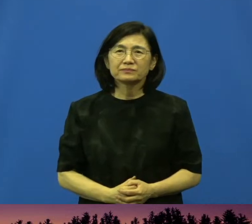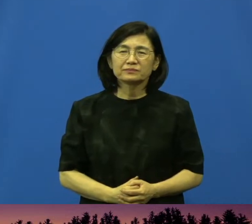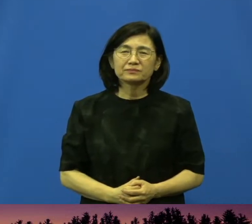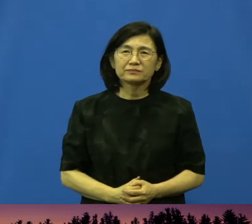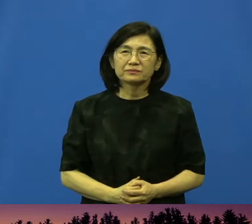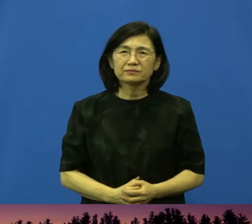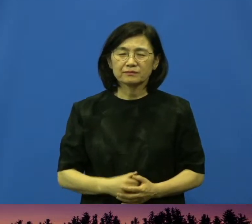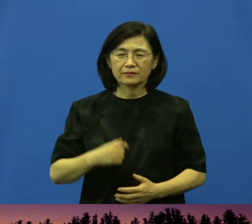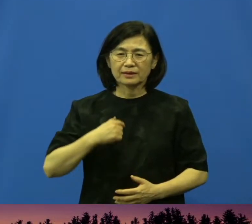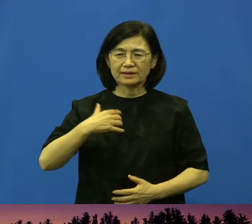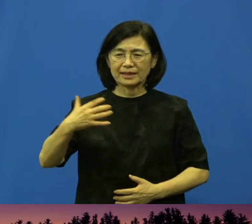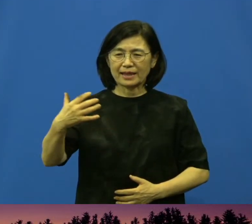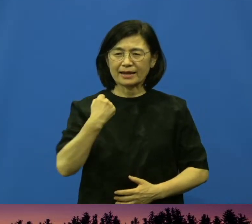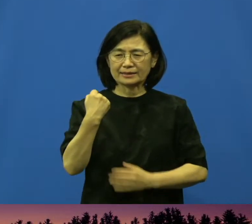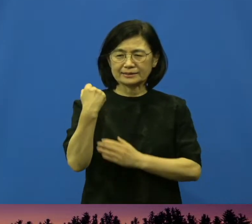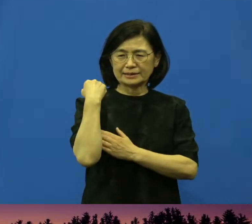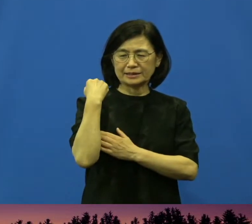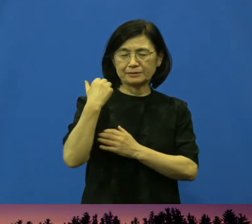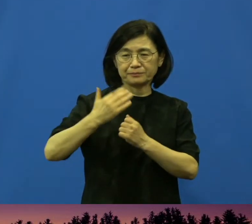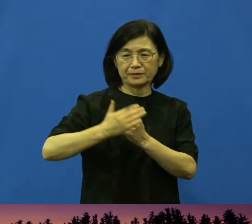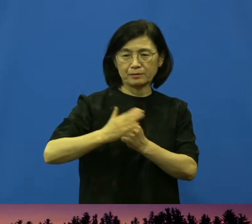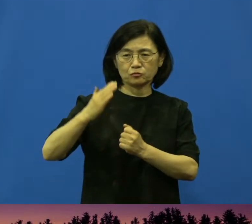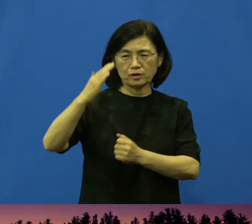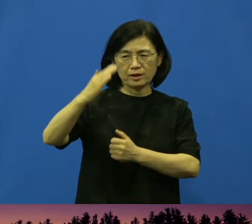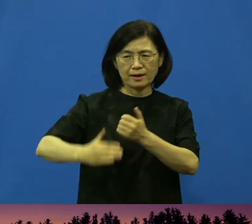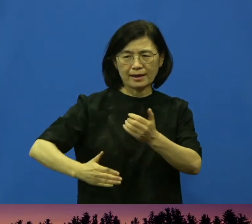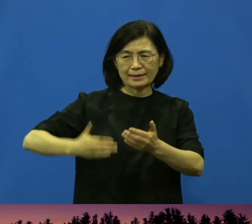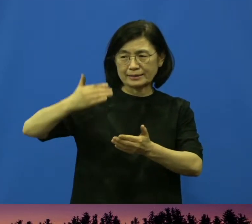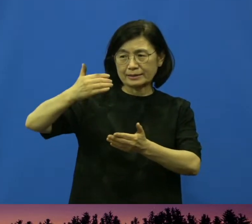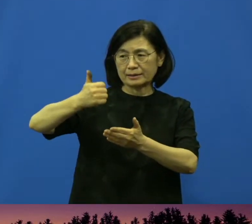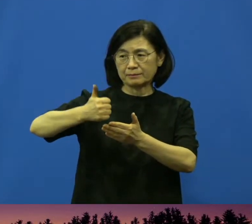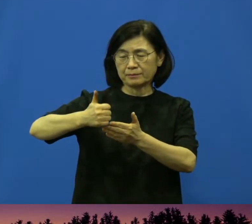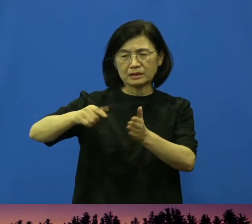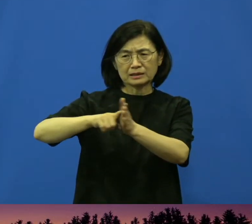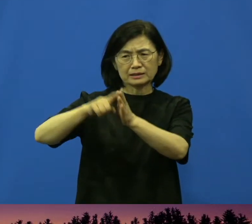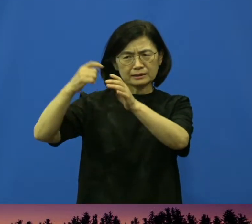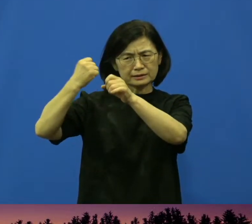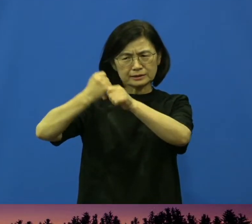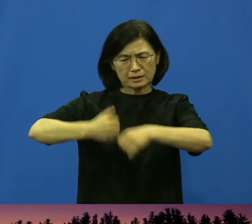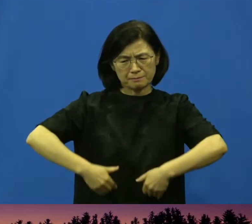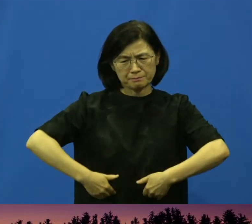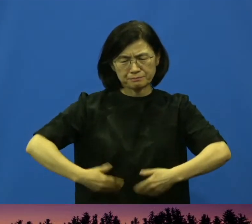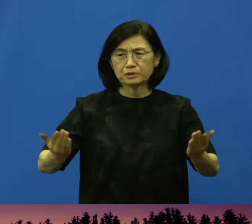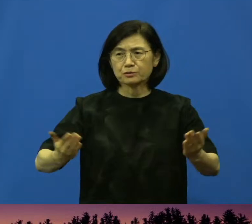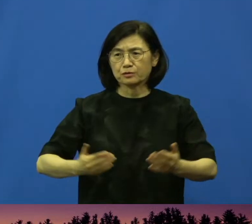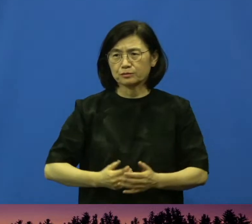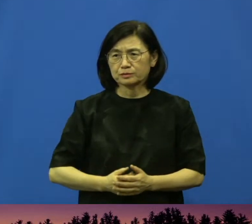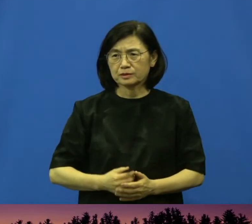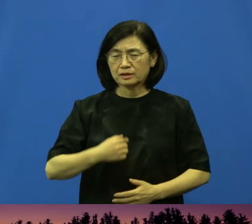내가 가진 힘 때문에 하나님 필요 없어진다는 거죠. 스스로 충분해진 거예요.